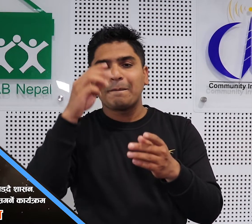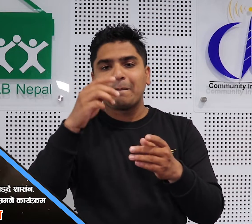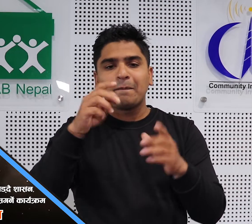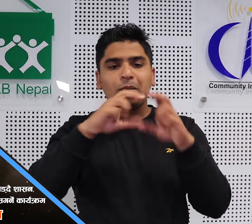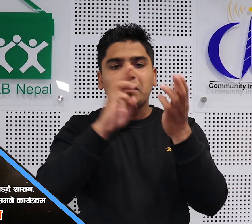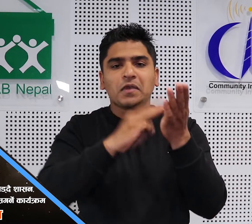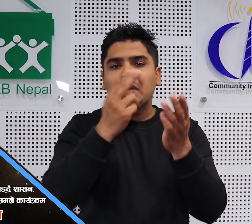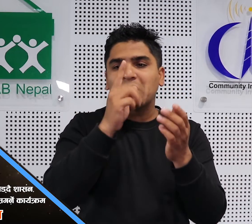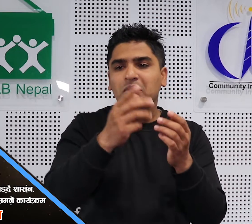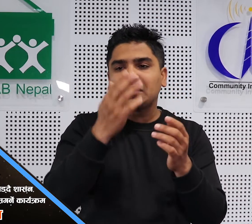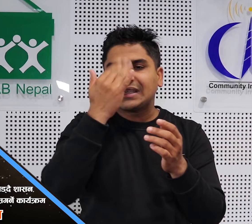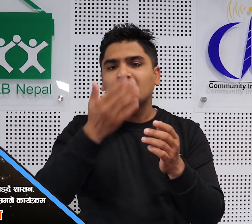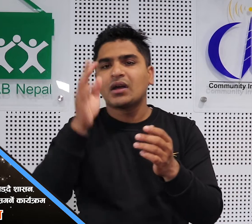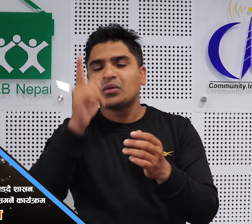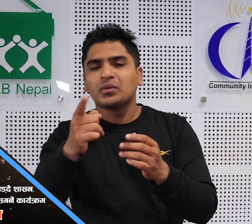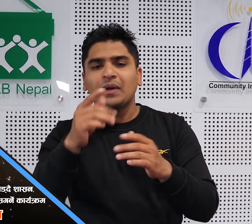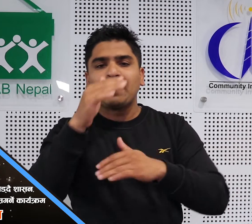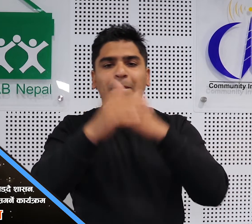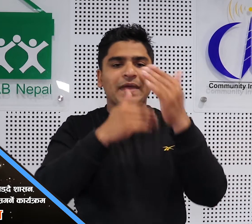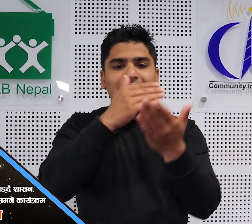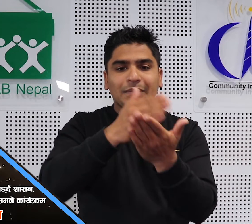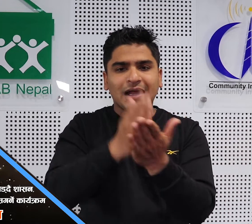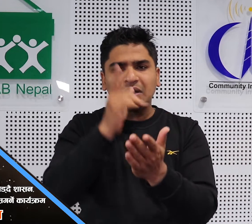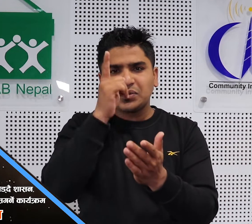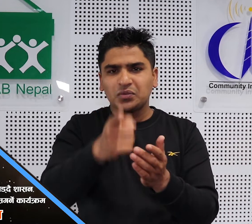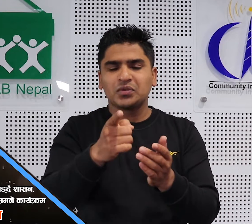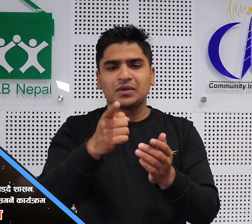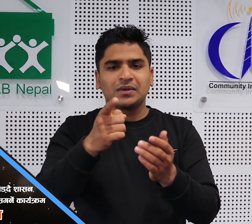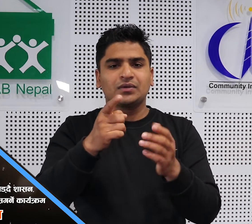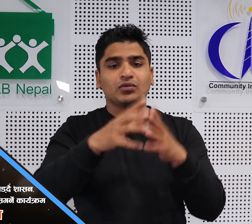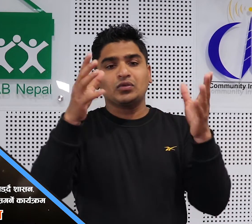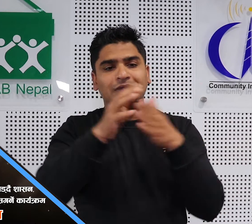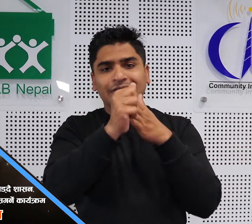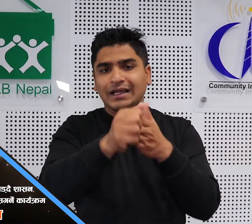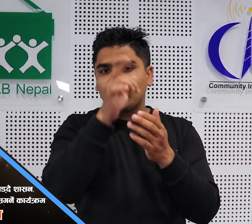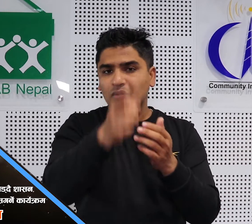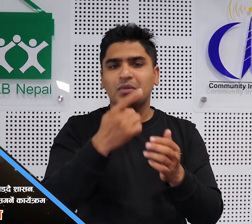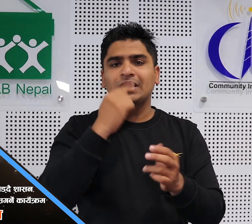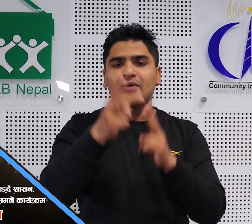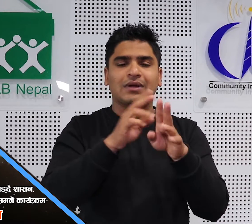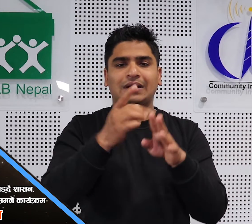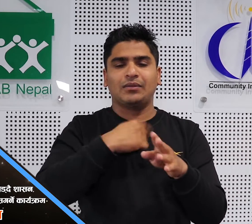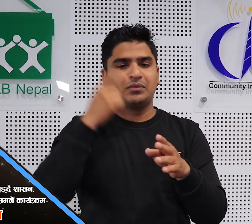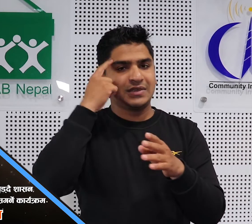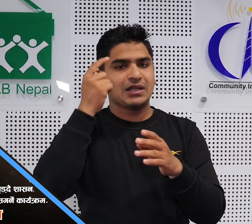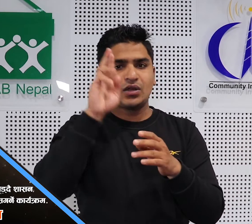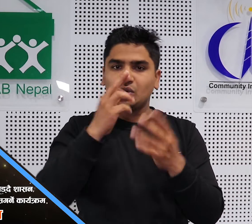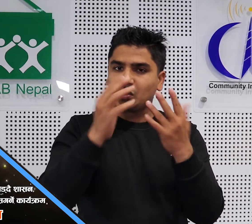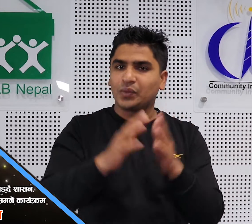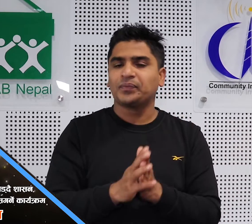भन्ने कुरा चाहिँ नबुझेर विकास बाँड्ने नै मान्ने हो, विकास बाँड्नु नै ठुलो नेता हो भन्ने कुरा चाहिँ त्यो हाम्रो मनस्थिति रहिरह्यो। र अनि